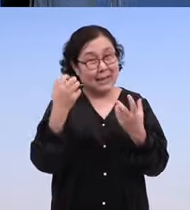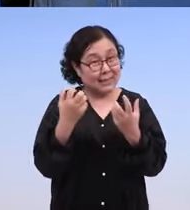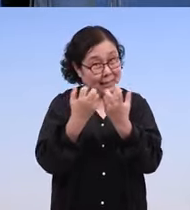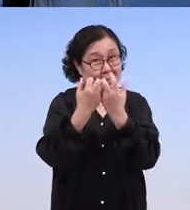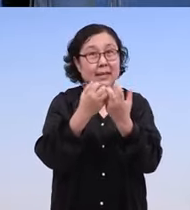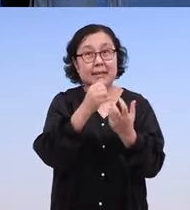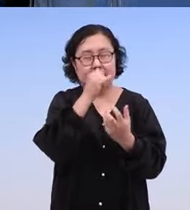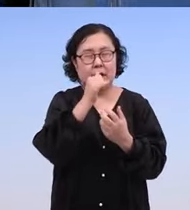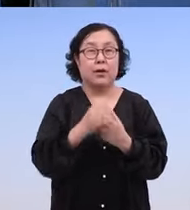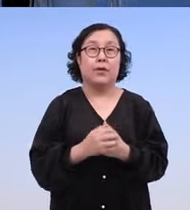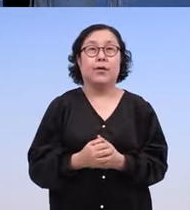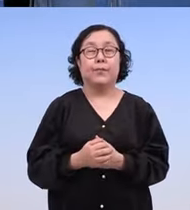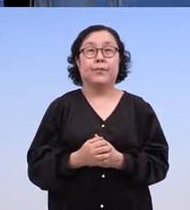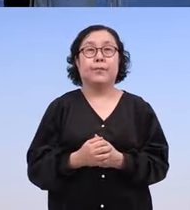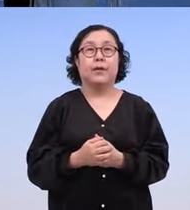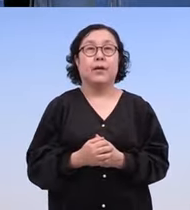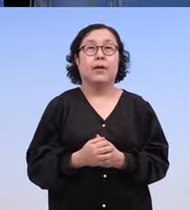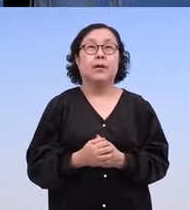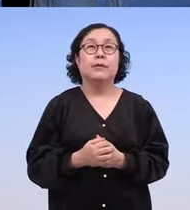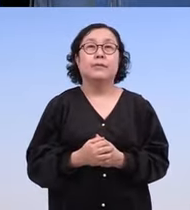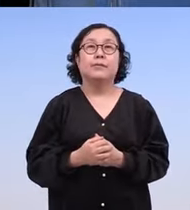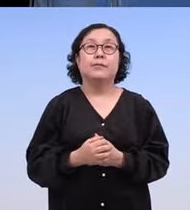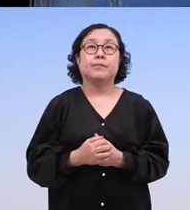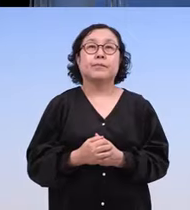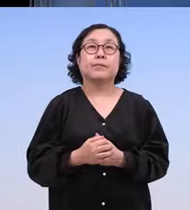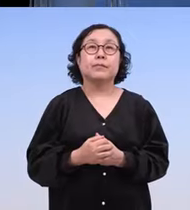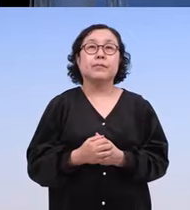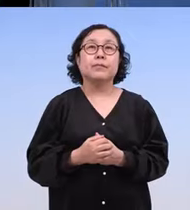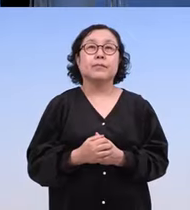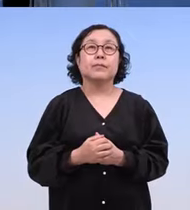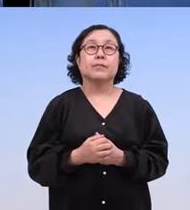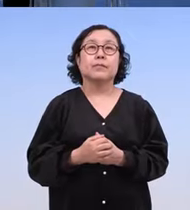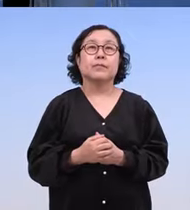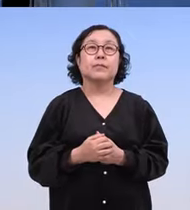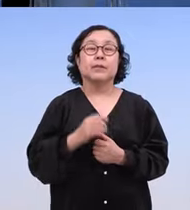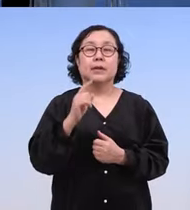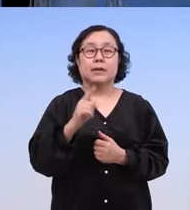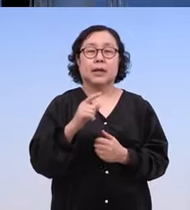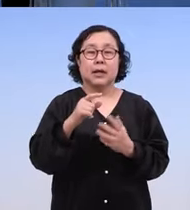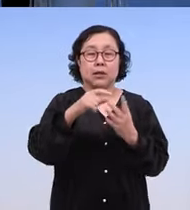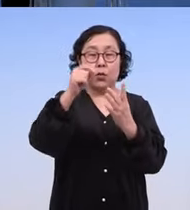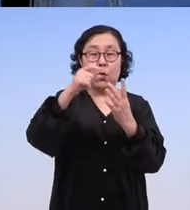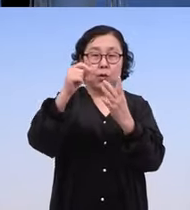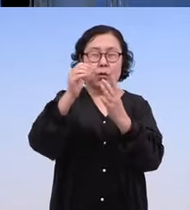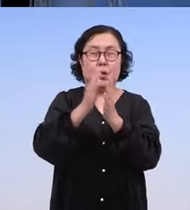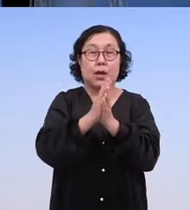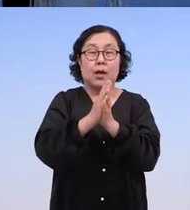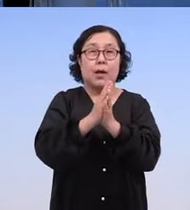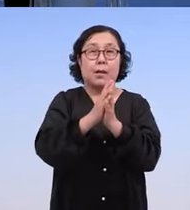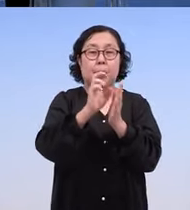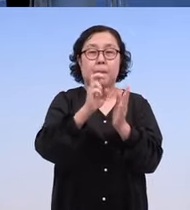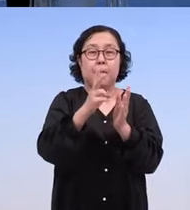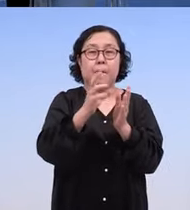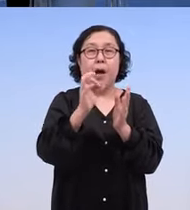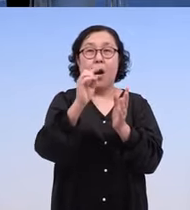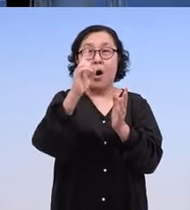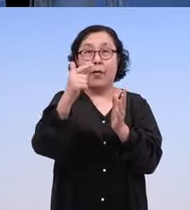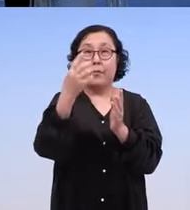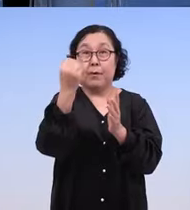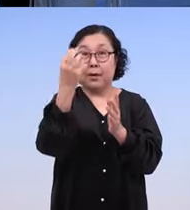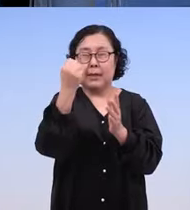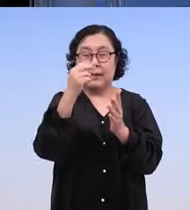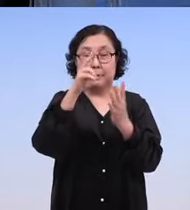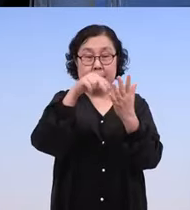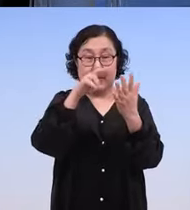뭐 이런 식의 그 말들을 참 많이 남겼는데요. 이제 제가 고른 명언 몇 가지만 한번